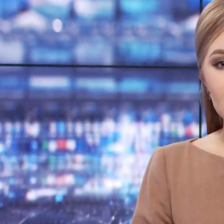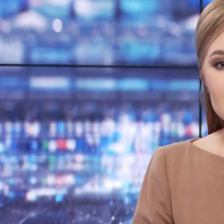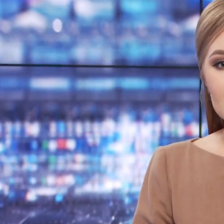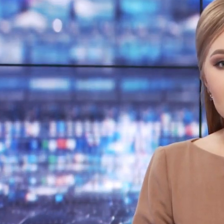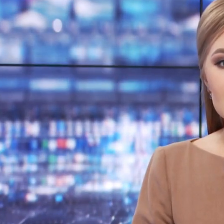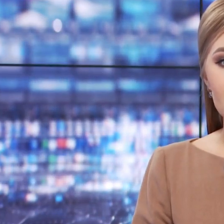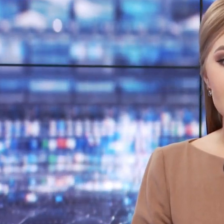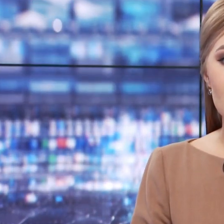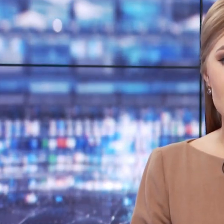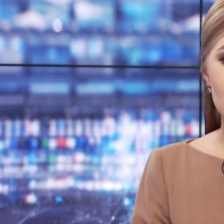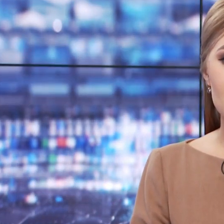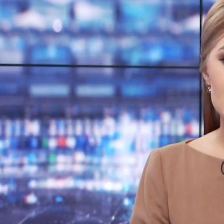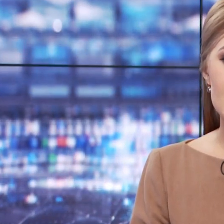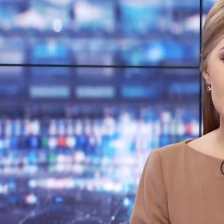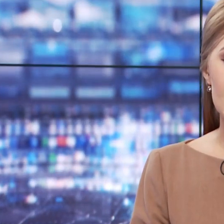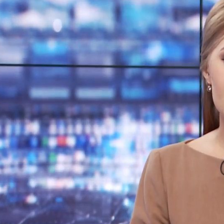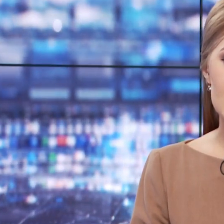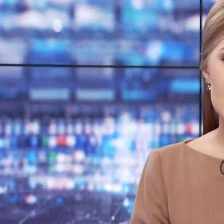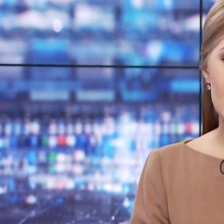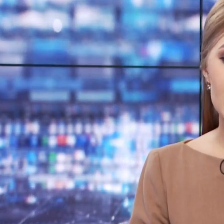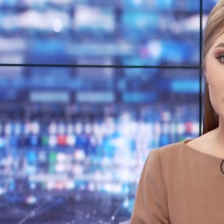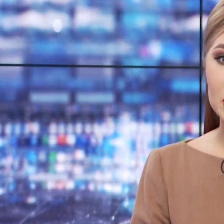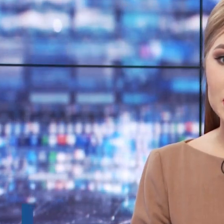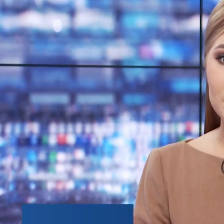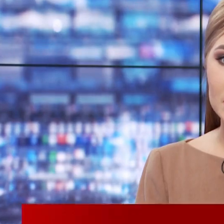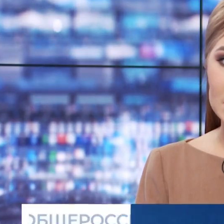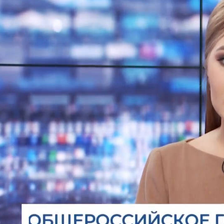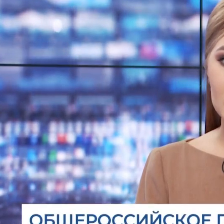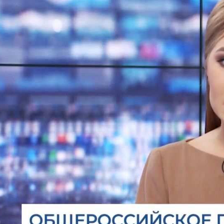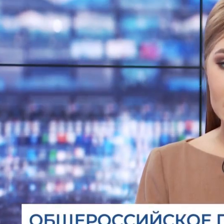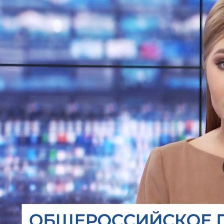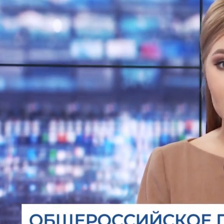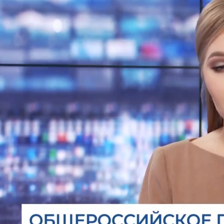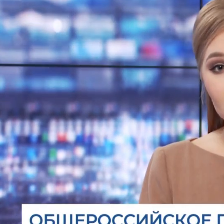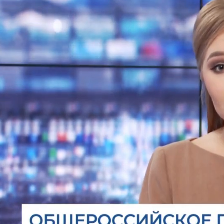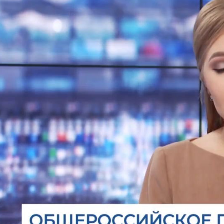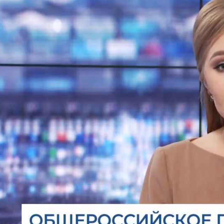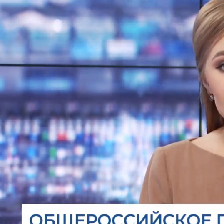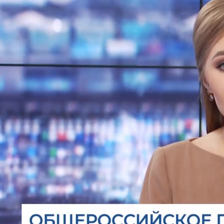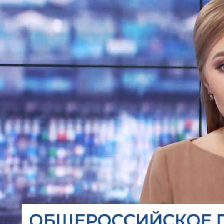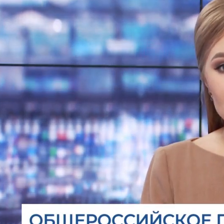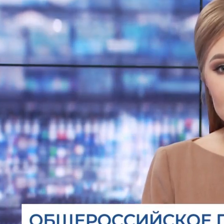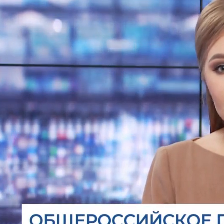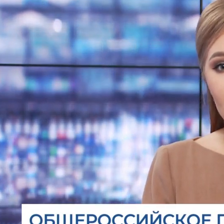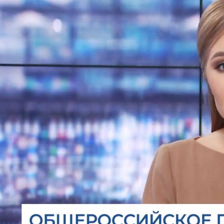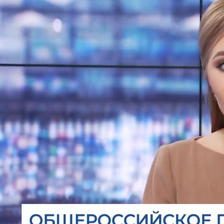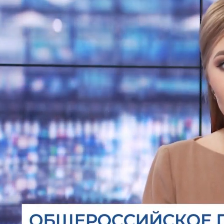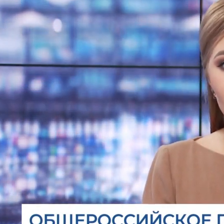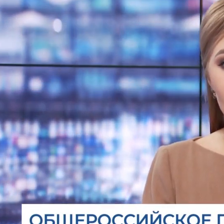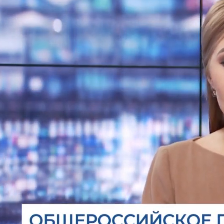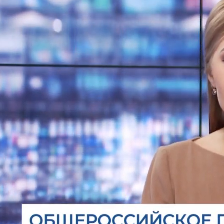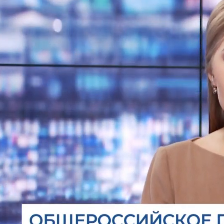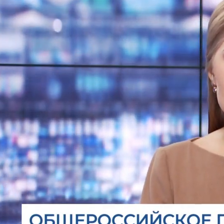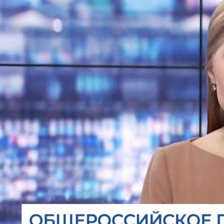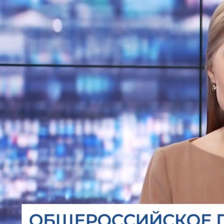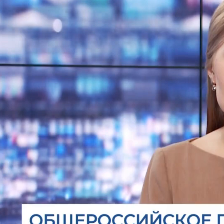Продолжается общероссийское голосование. По итогам 5 дней явка составила почти 50%. Это больше, чем в целом по России. Свой выбор